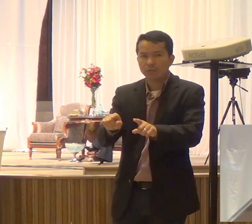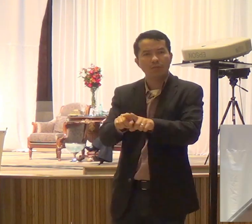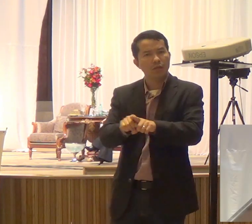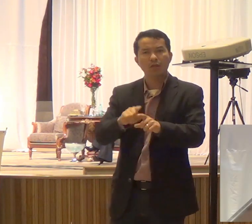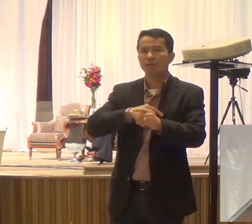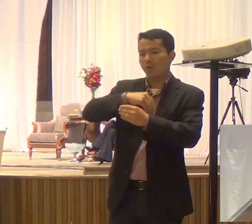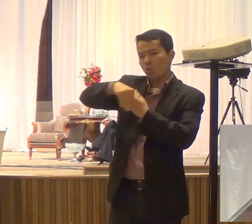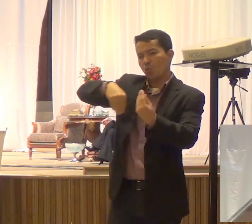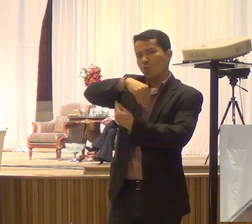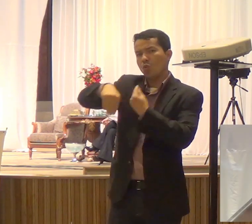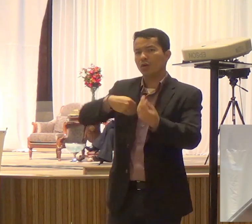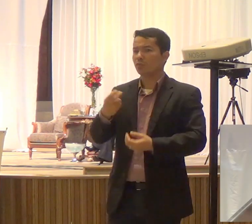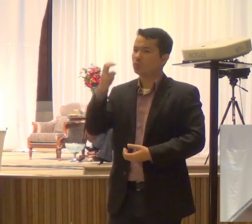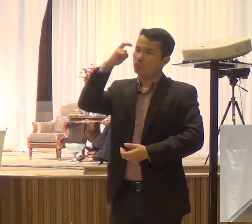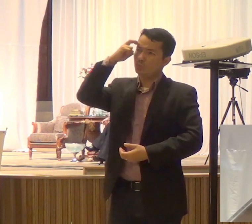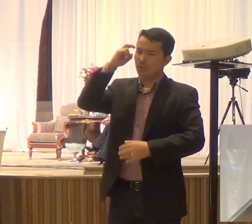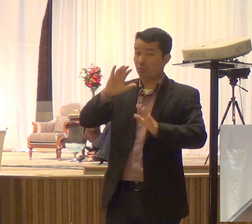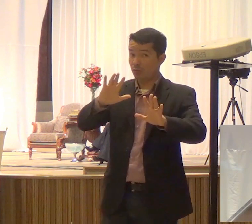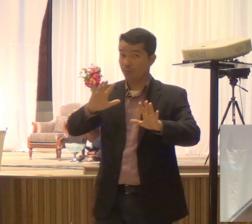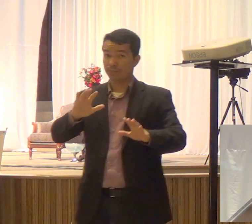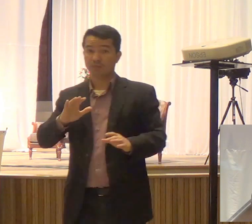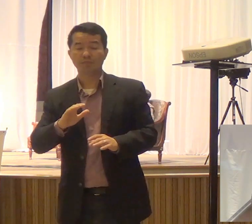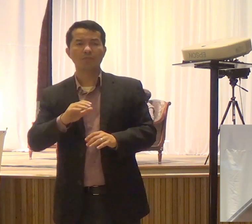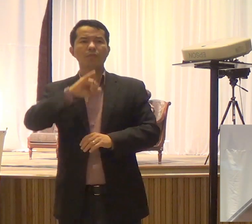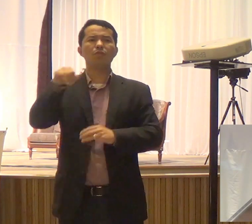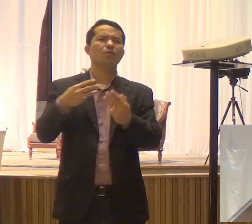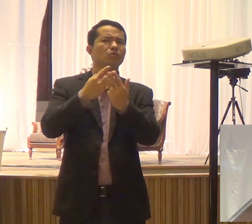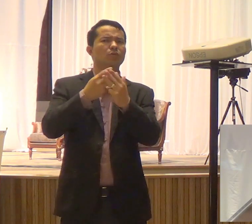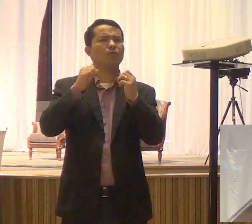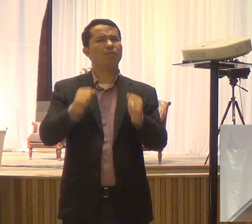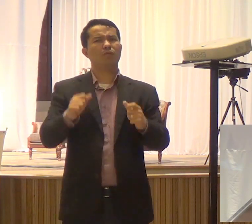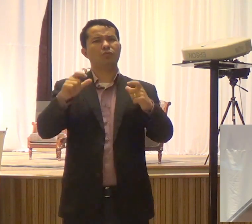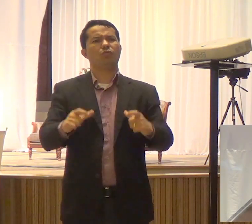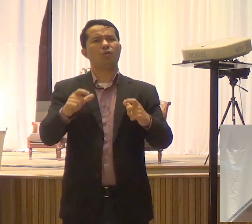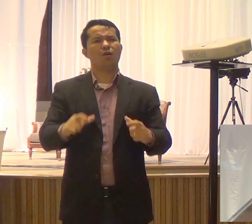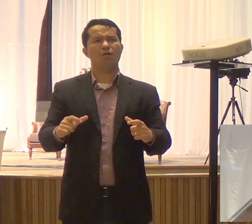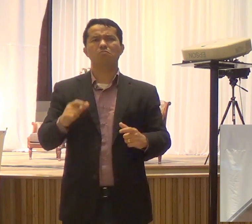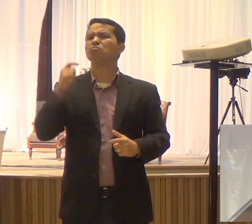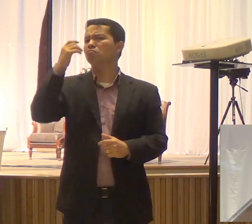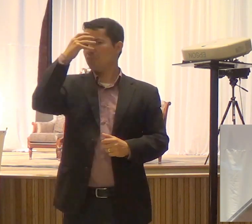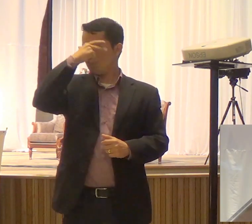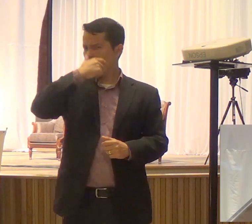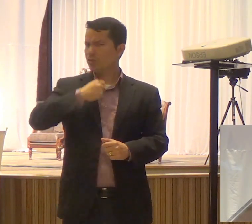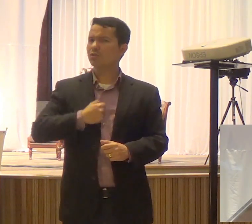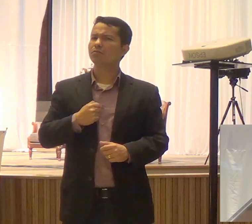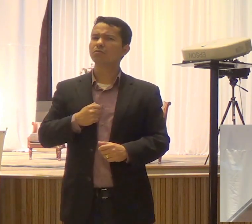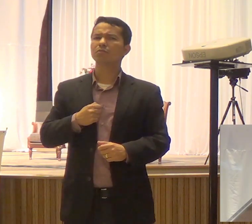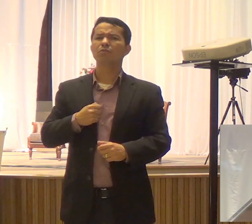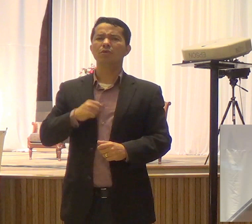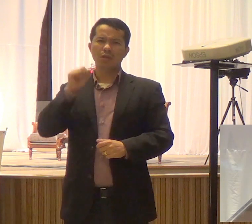onde tudo era muito bonito, tudo era muito legal, mas não era